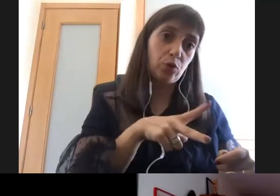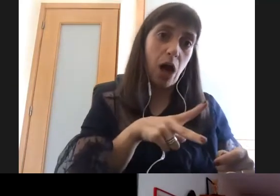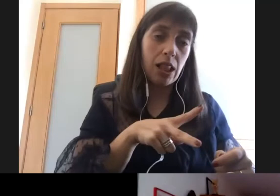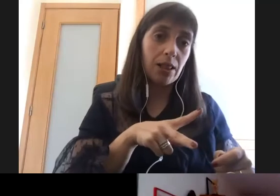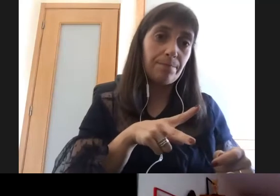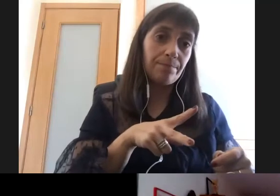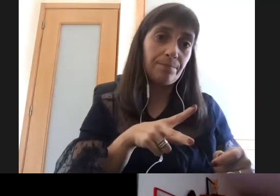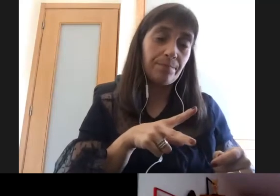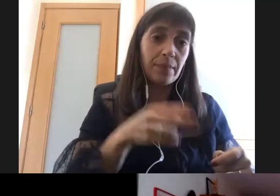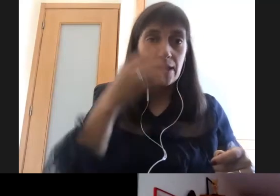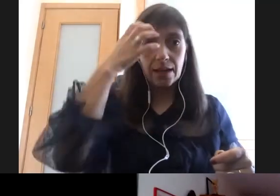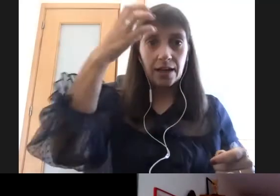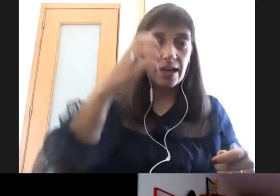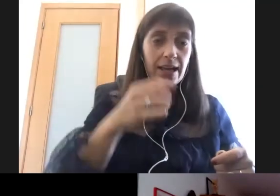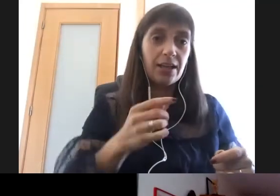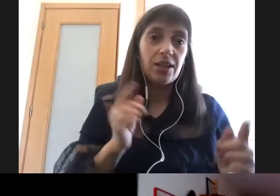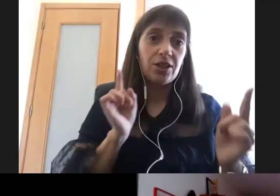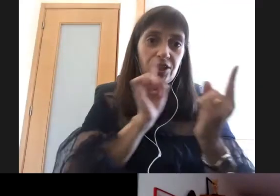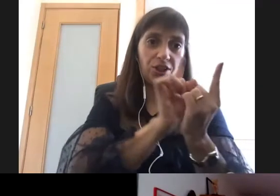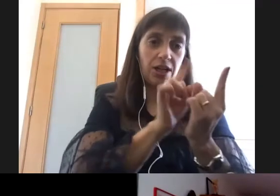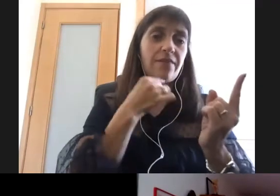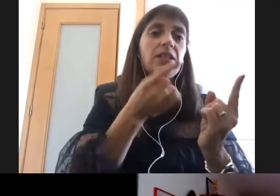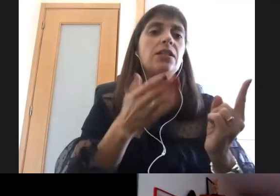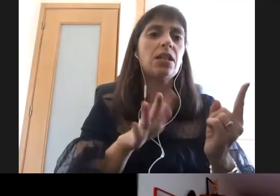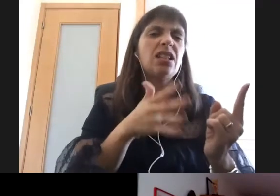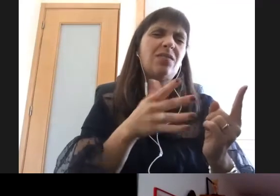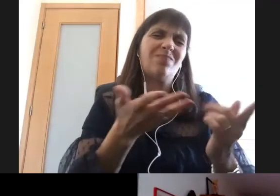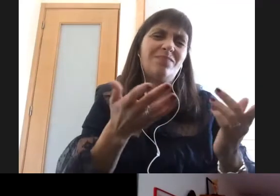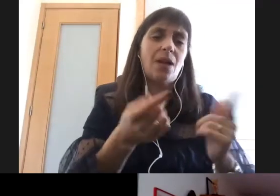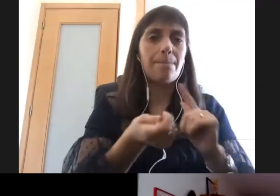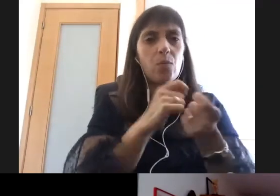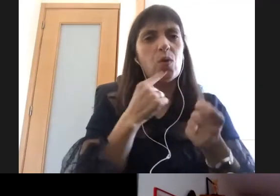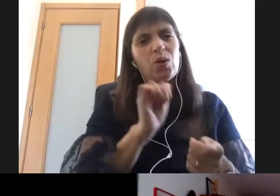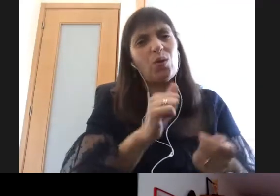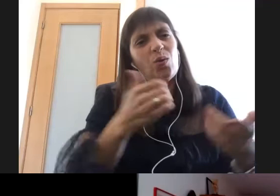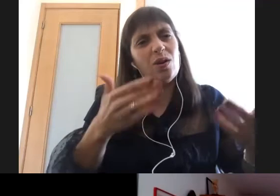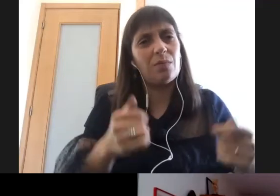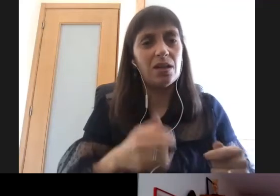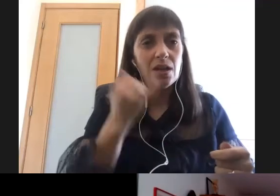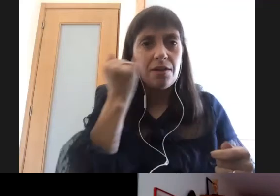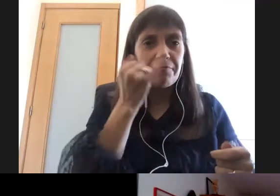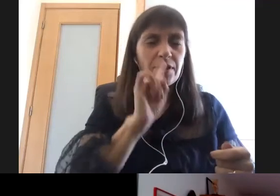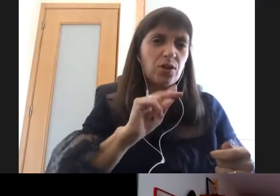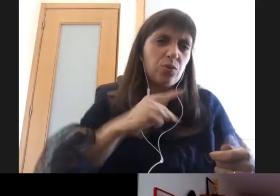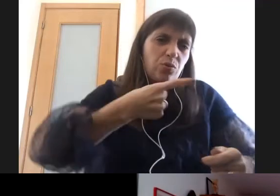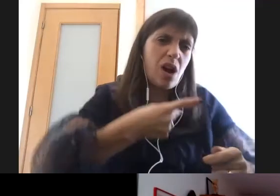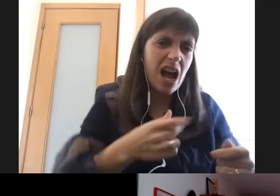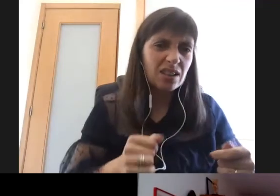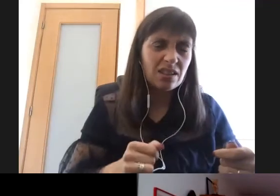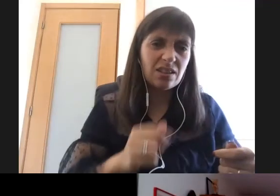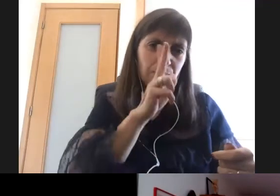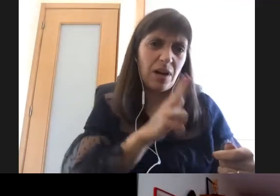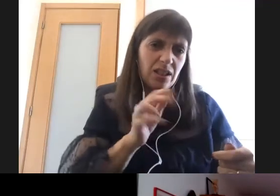o rei chegava para os judeus e falava muda o seu sobrenome, finge que você se converteu e